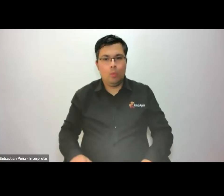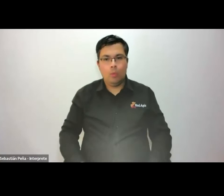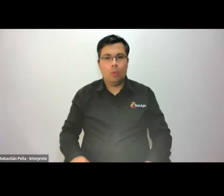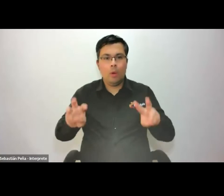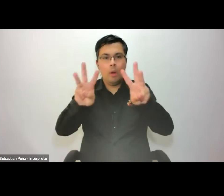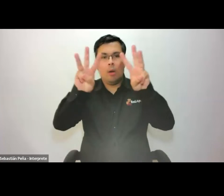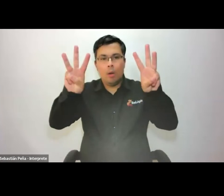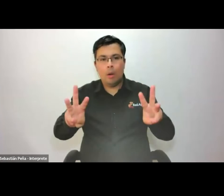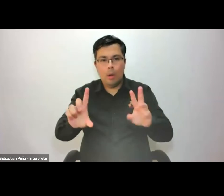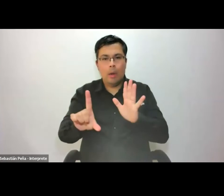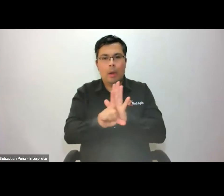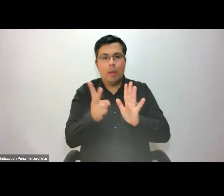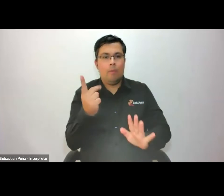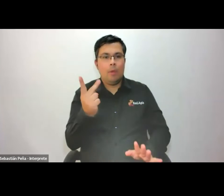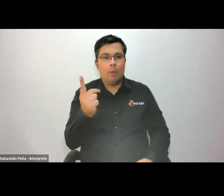21.545?